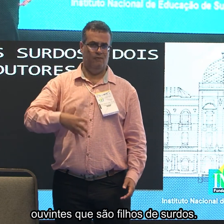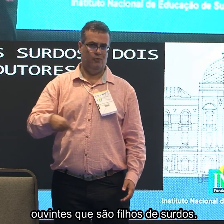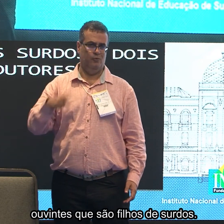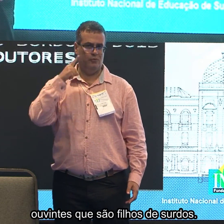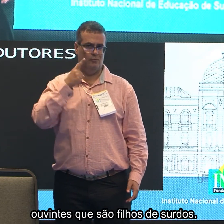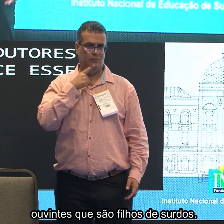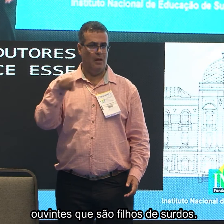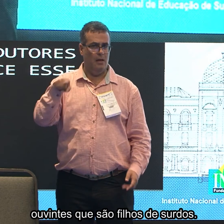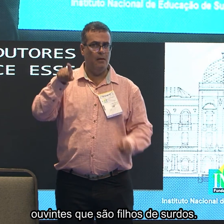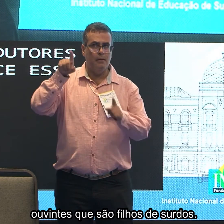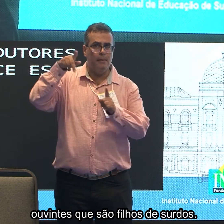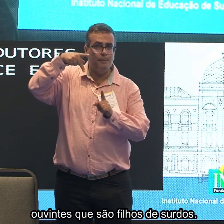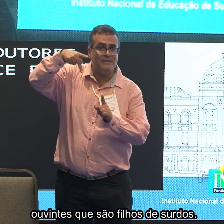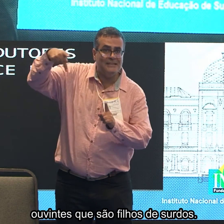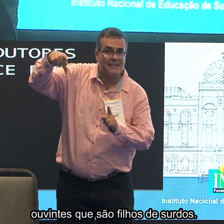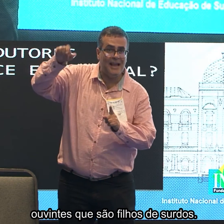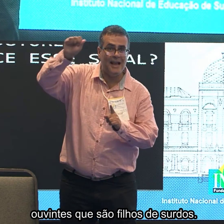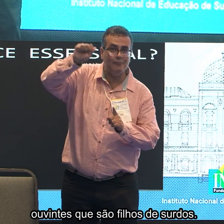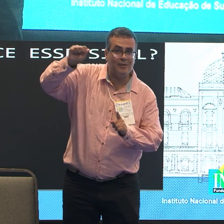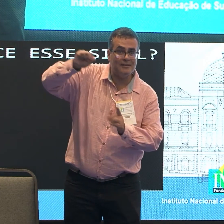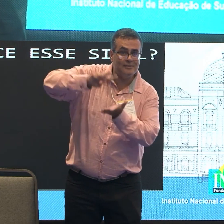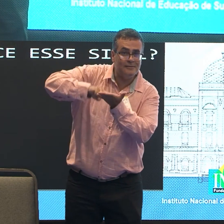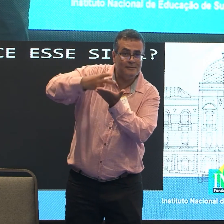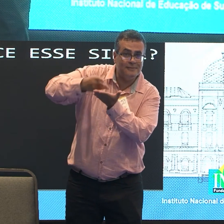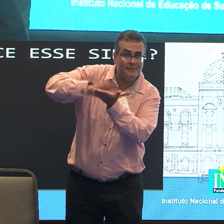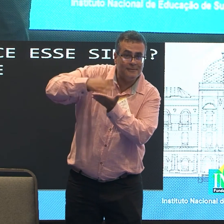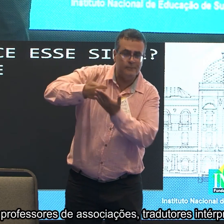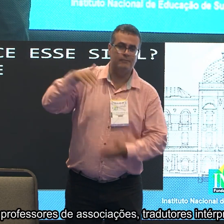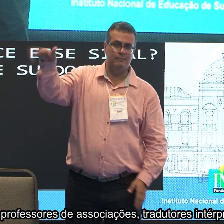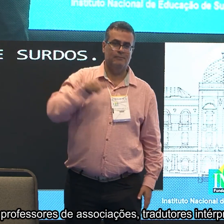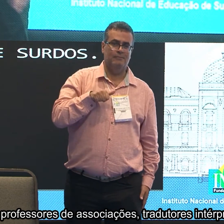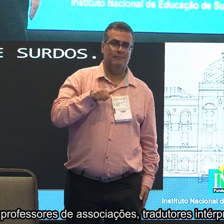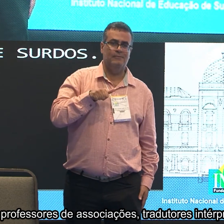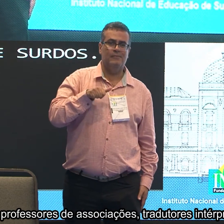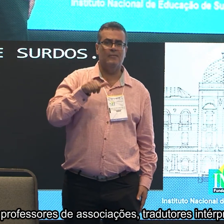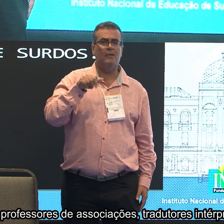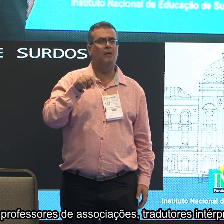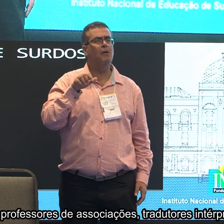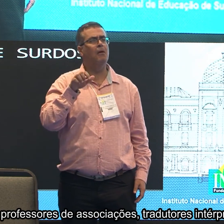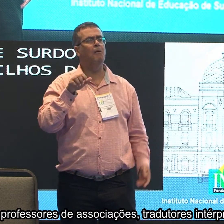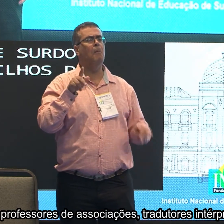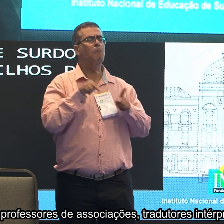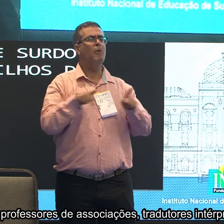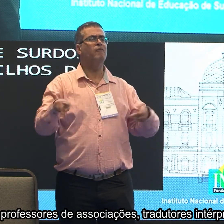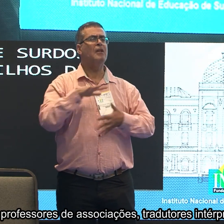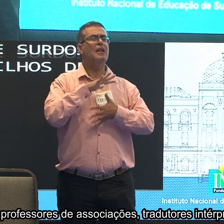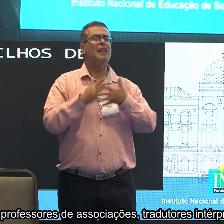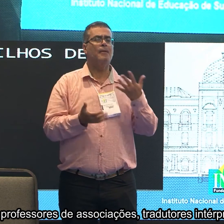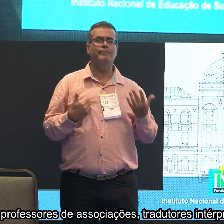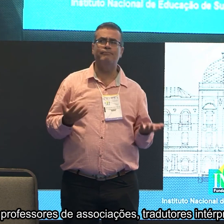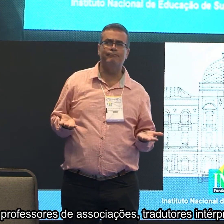de surdos, né? Ouvintes que são filhos de surdos, são professores também de associações, tradutores e